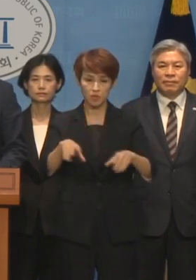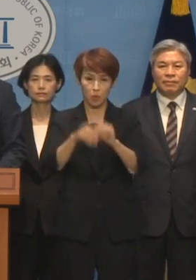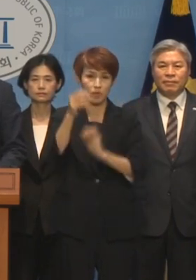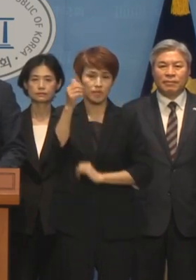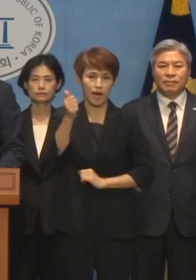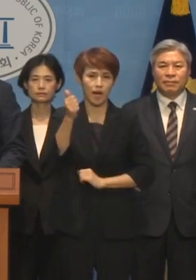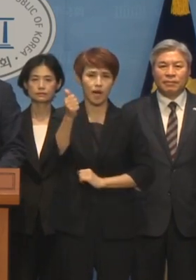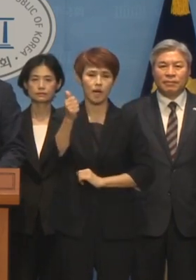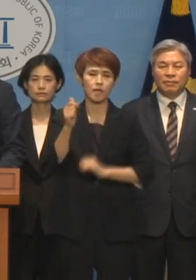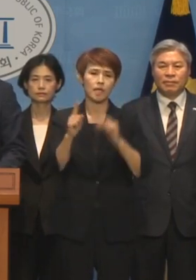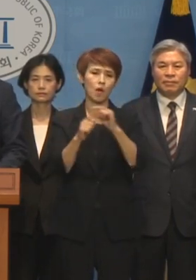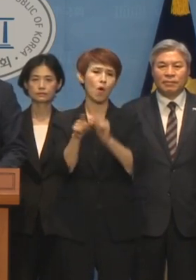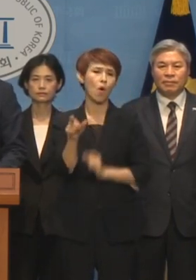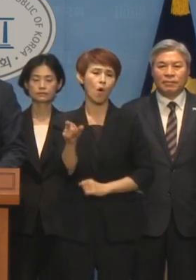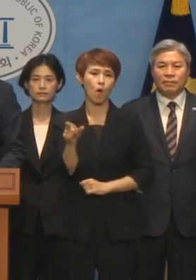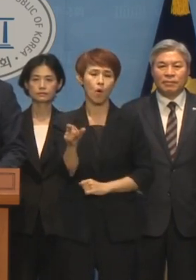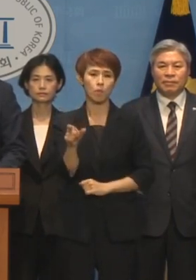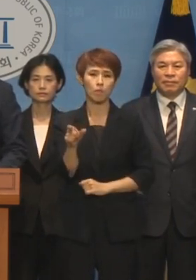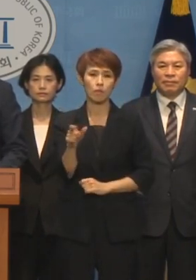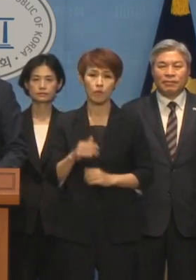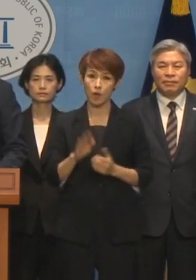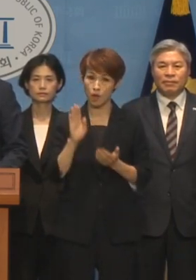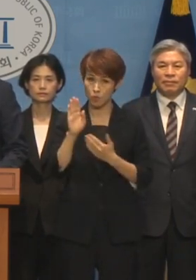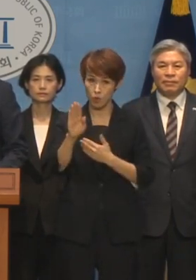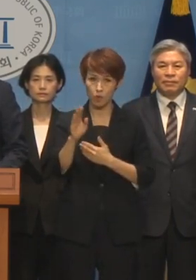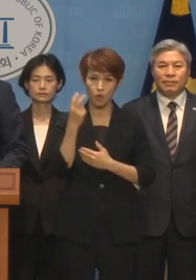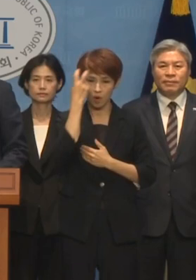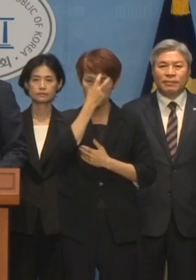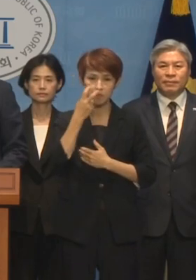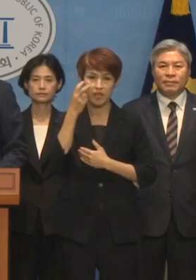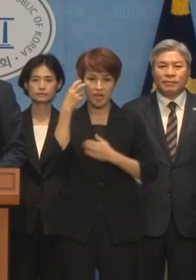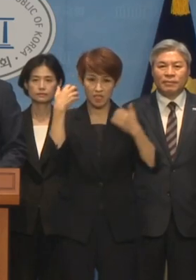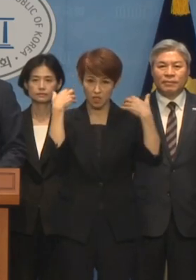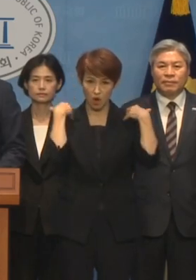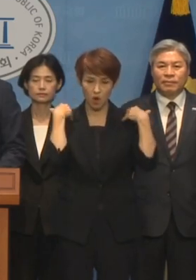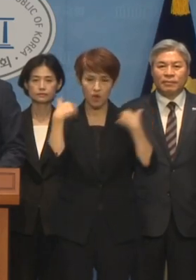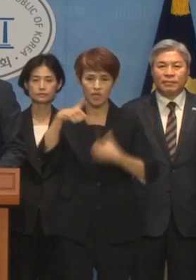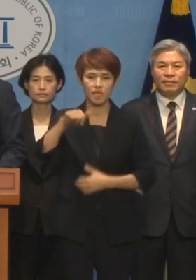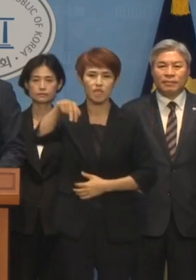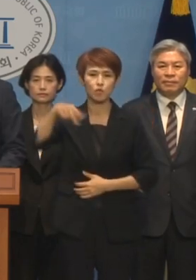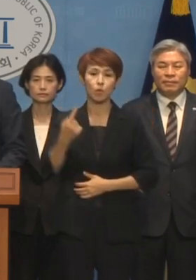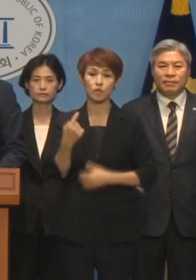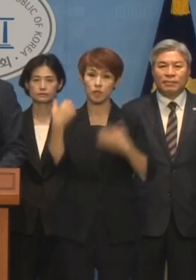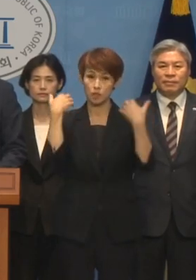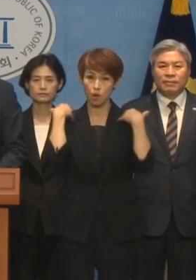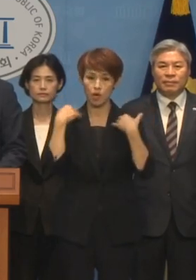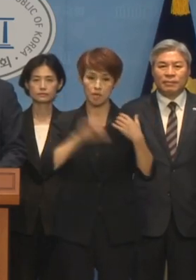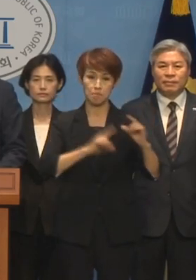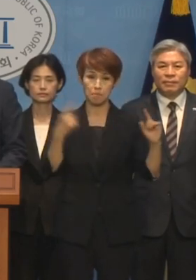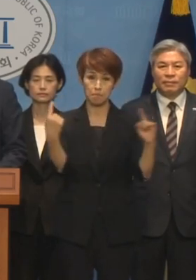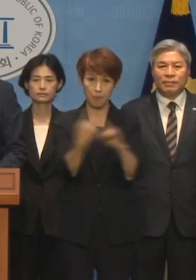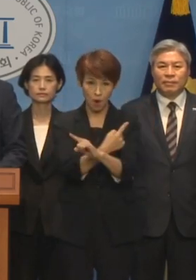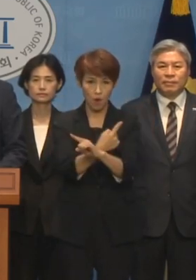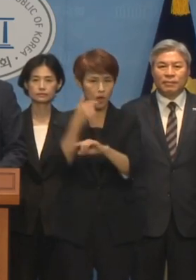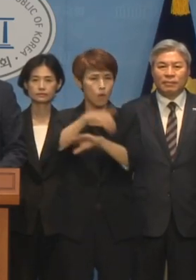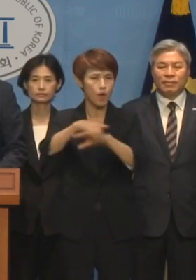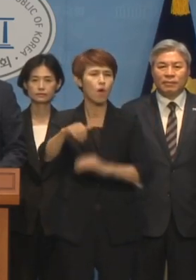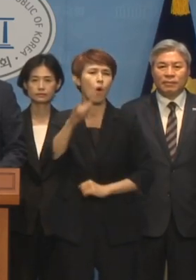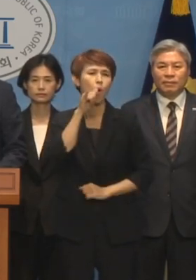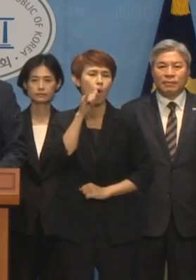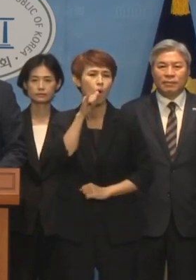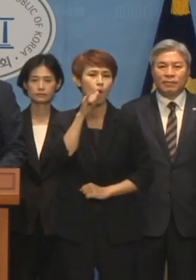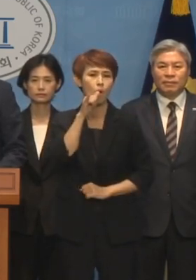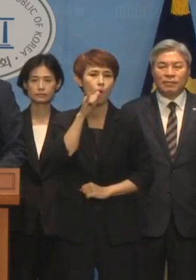검찰총장이란 단어가 들어 있습니다. 추후 검찰청을 기소청으로 바꾸게 되면 바꿀 계획을 저희는